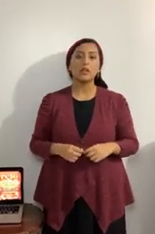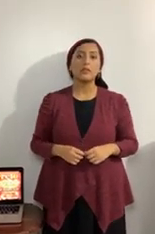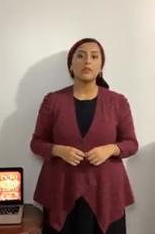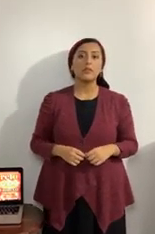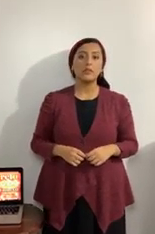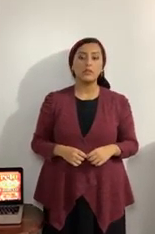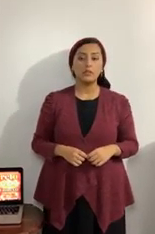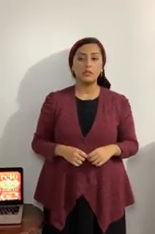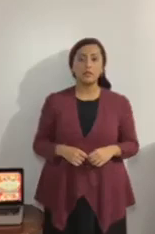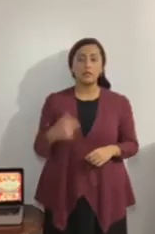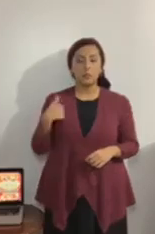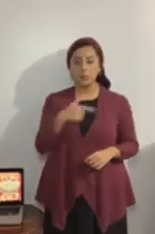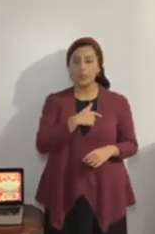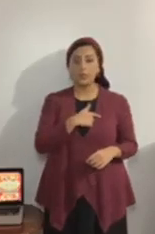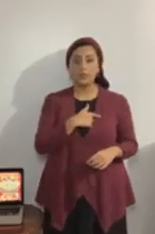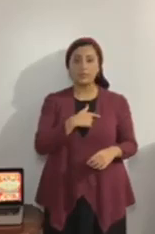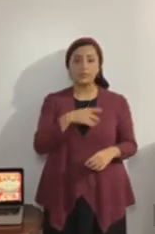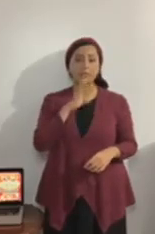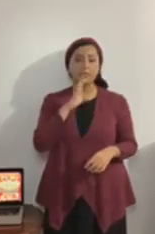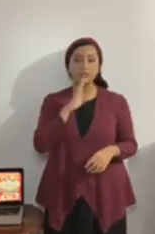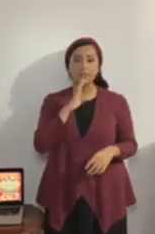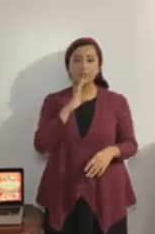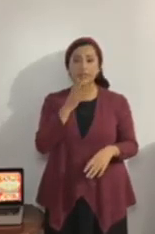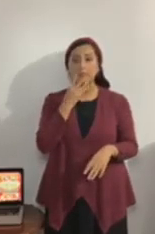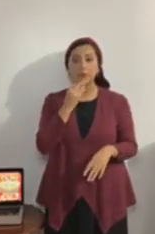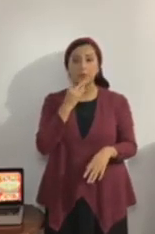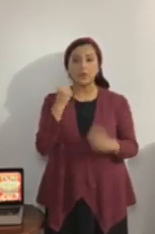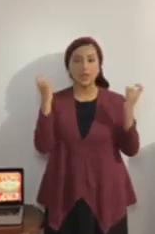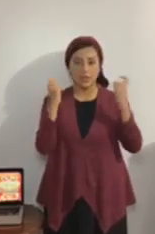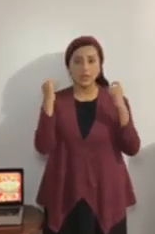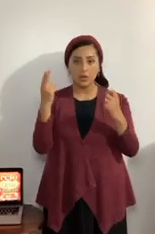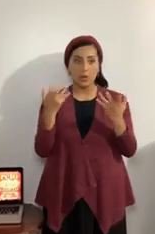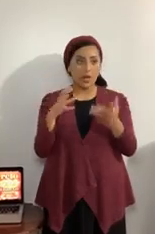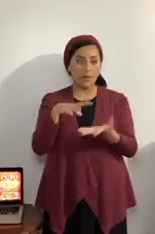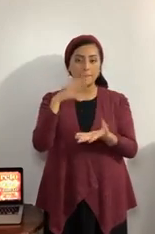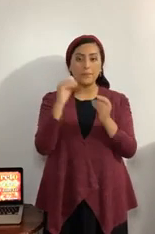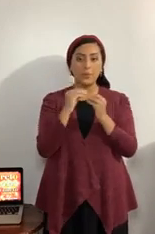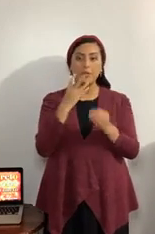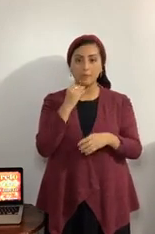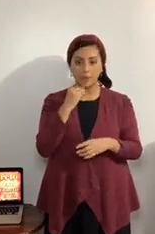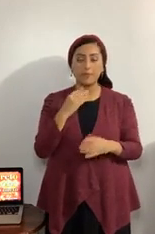pero nosotros hablamos hebreo, aleluya. Queremos más hebreo. Noviembre, por